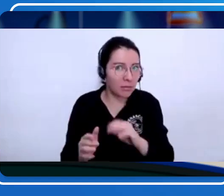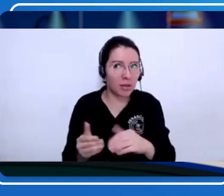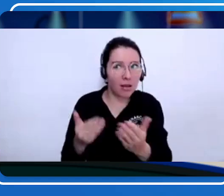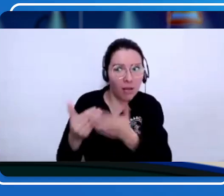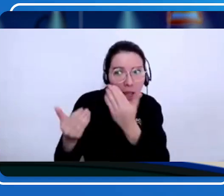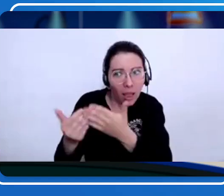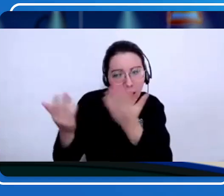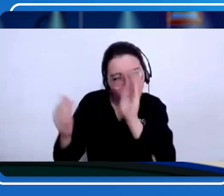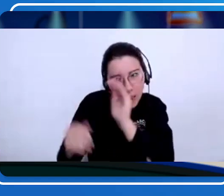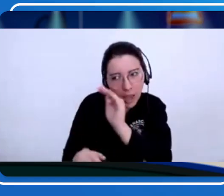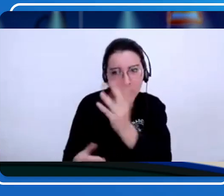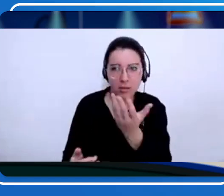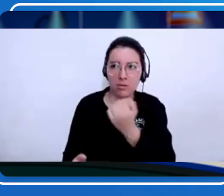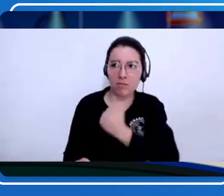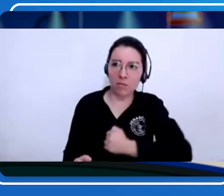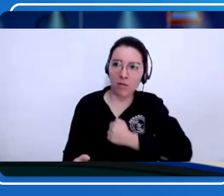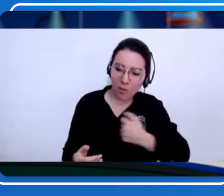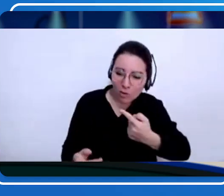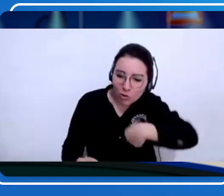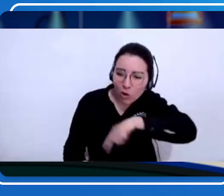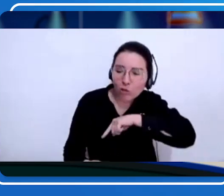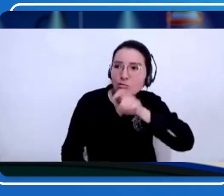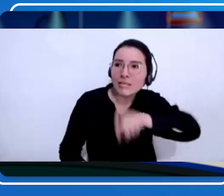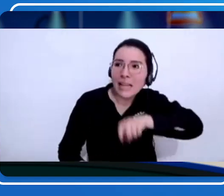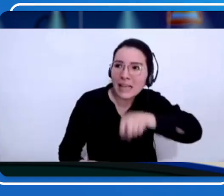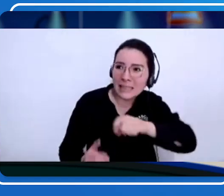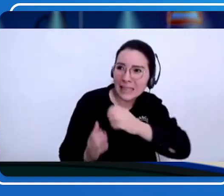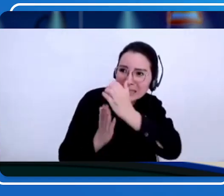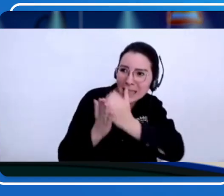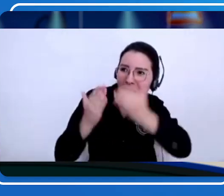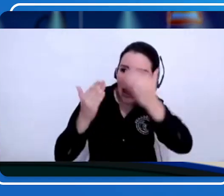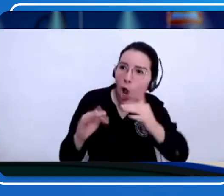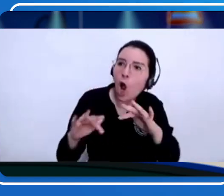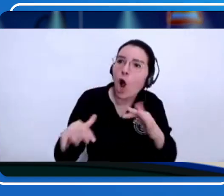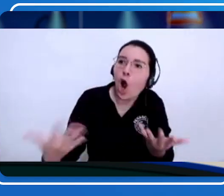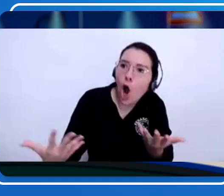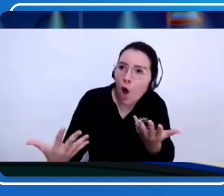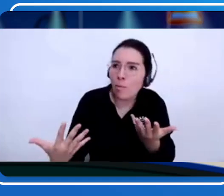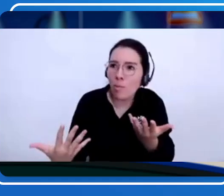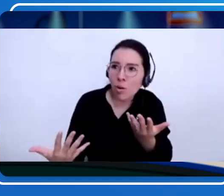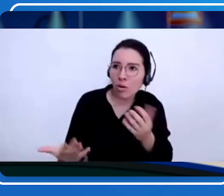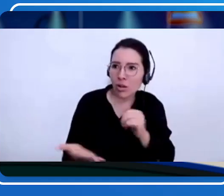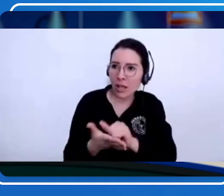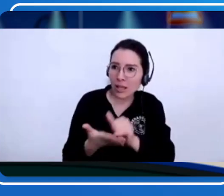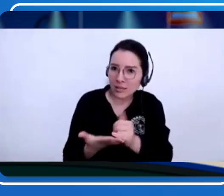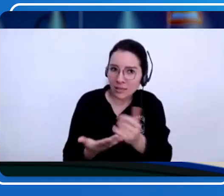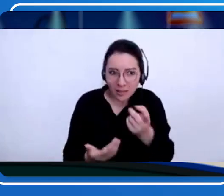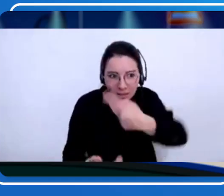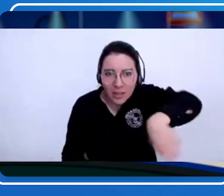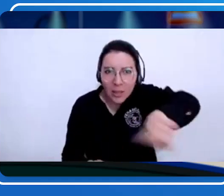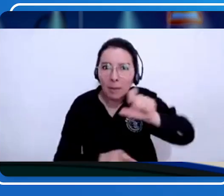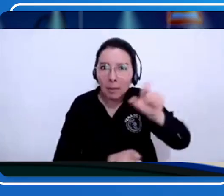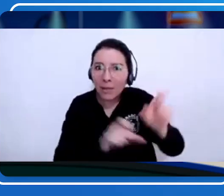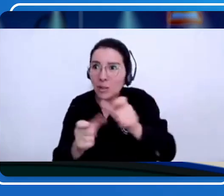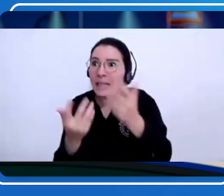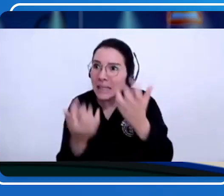faciliten a todos la posibilidad de participar e incidir